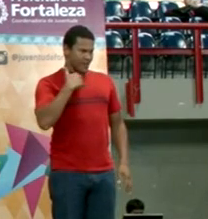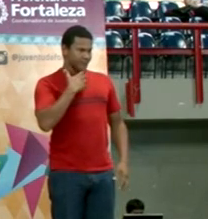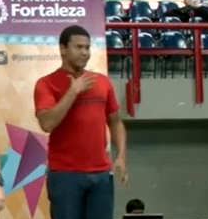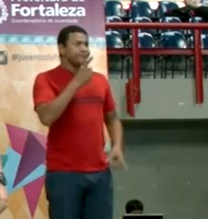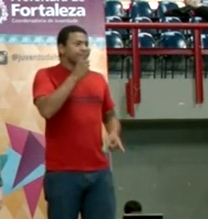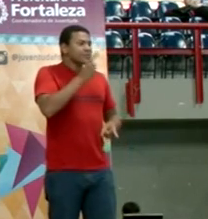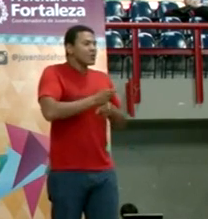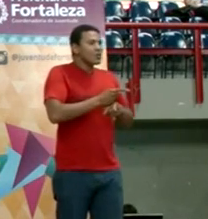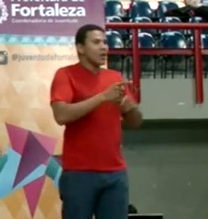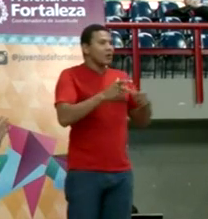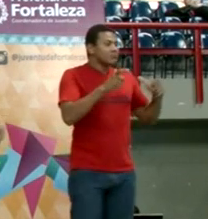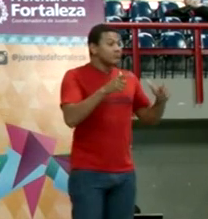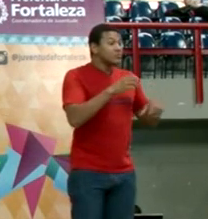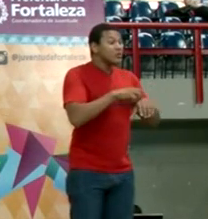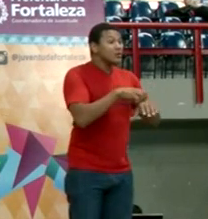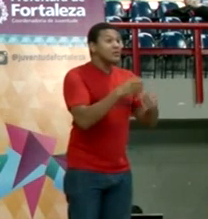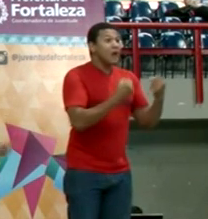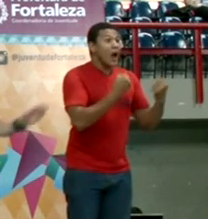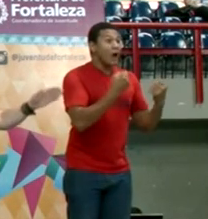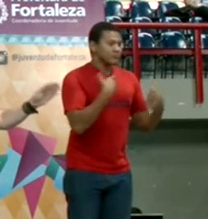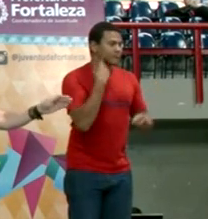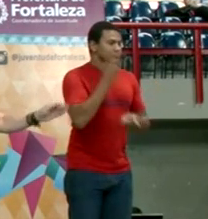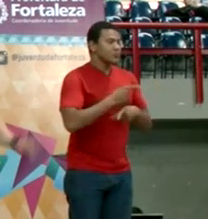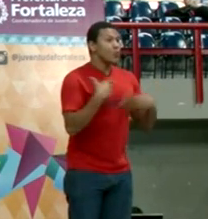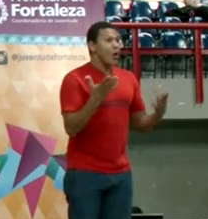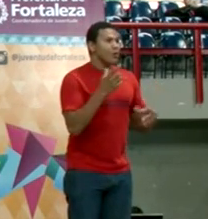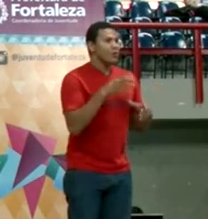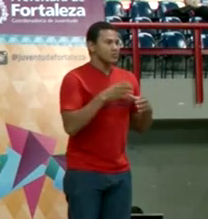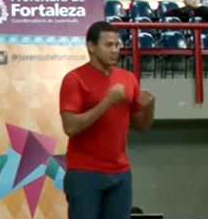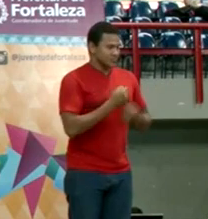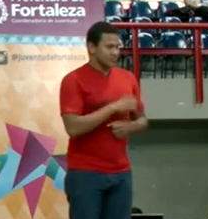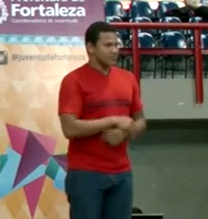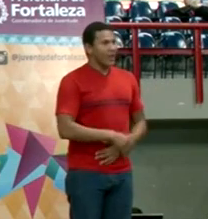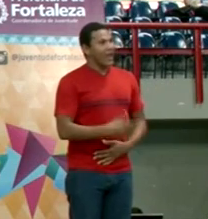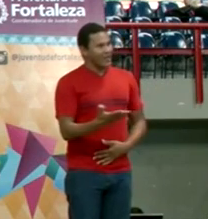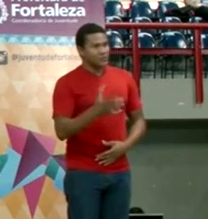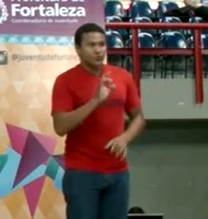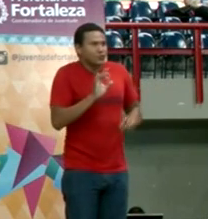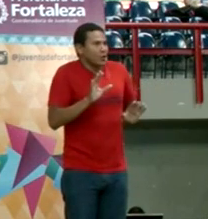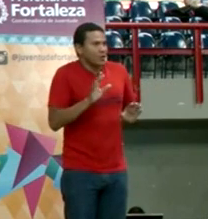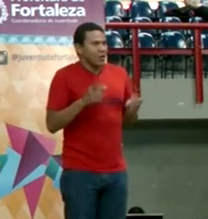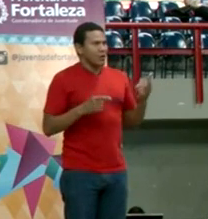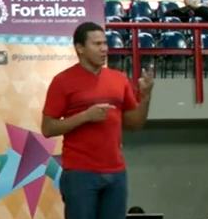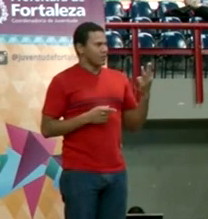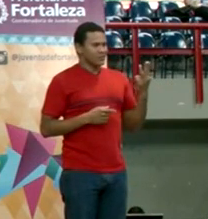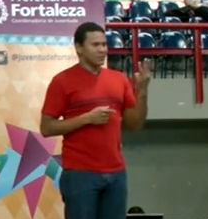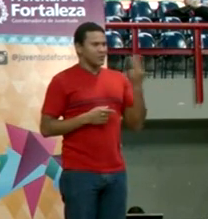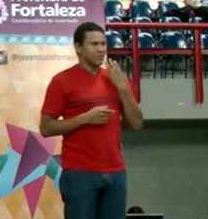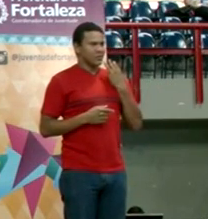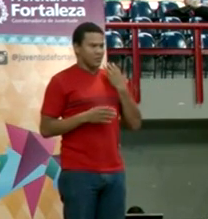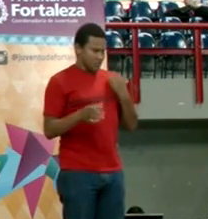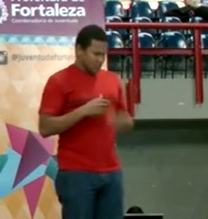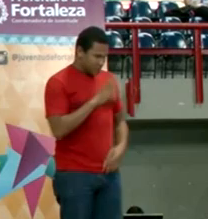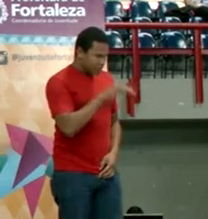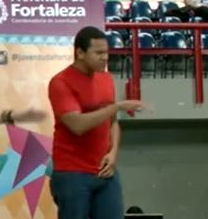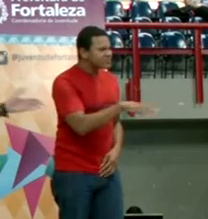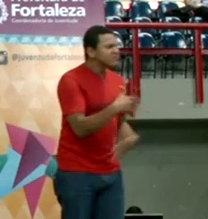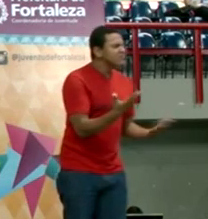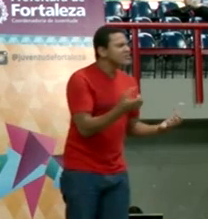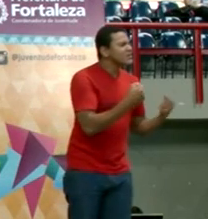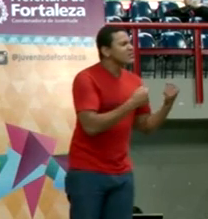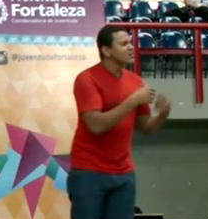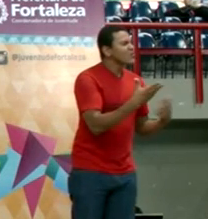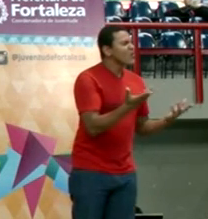qual é o carro. Pronto, ele fez só isso. Aí ele chegou para um policial, bom dia, tudo bom? Qual é o carro da comitiva